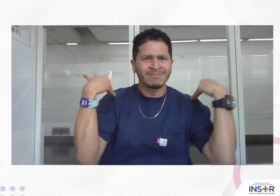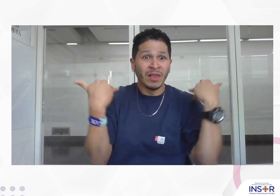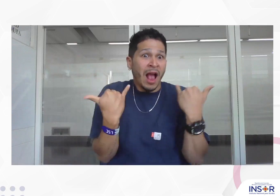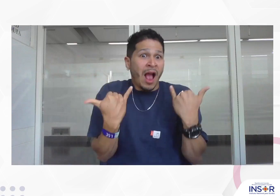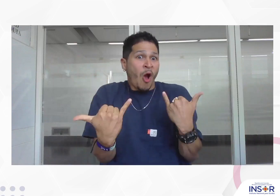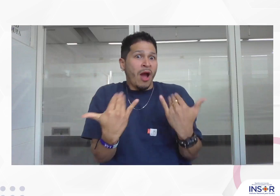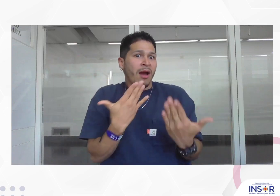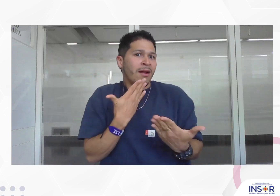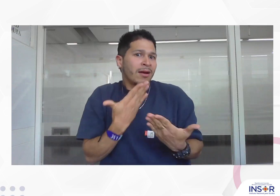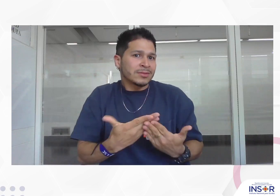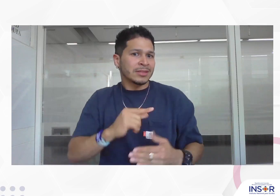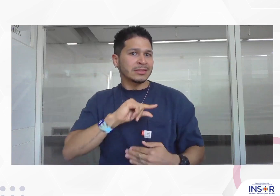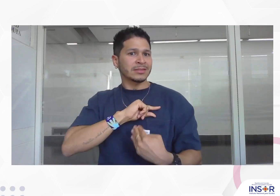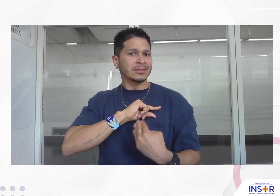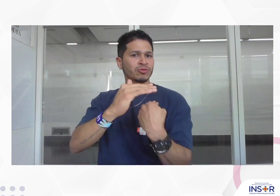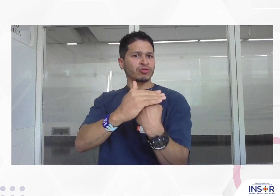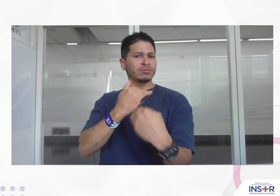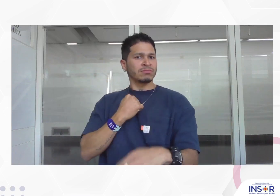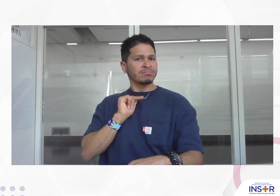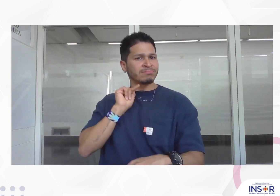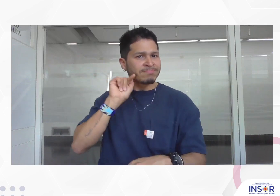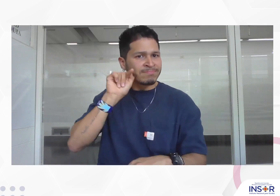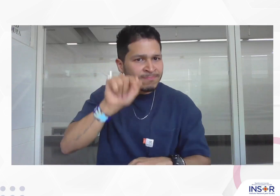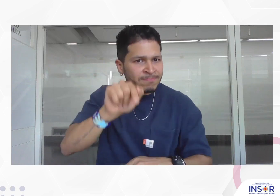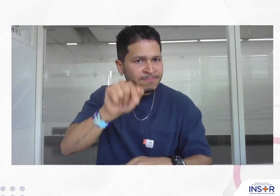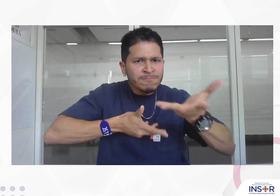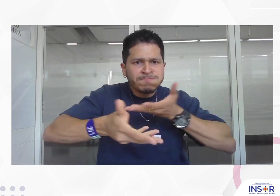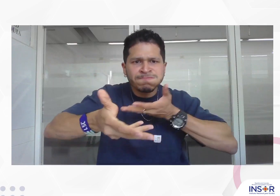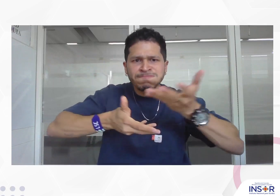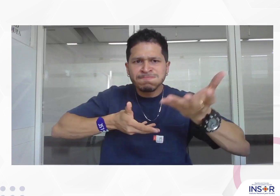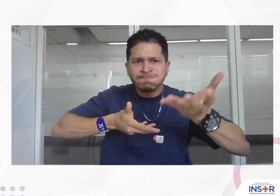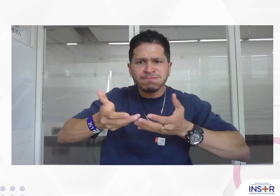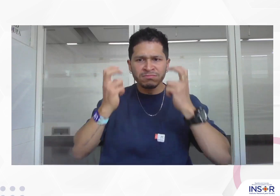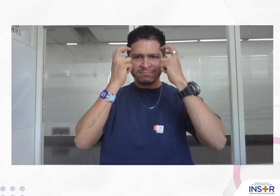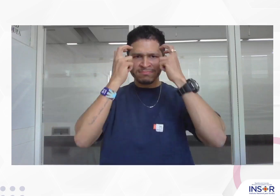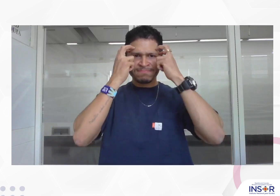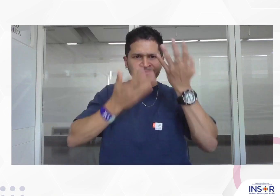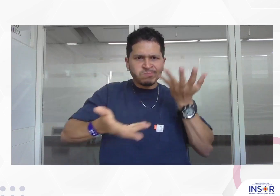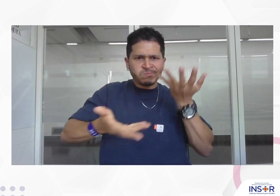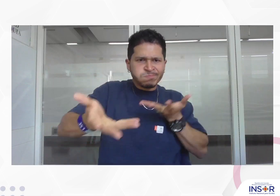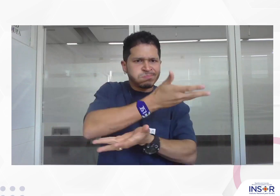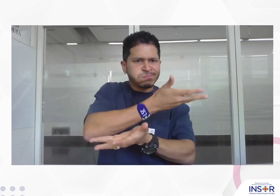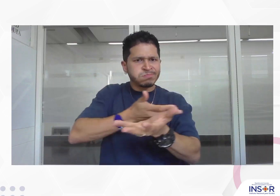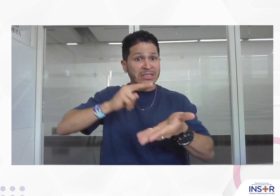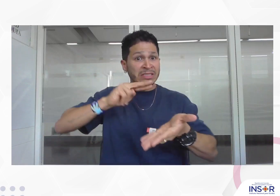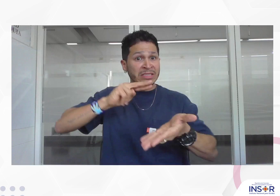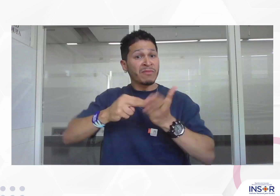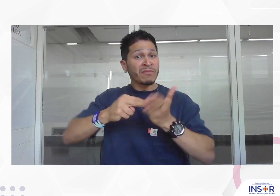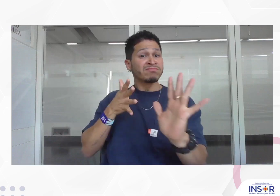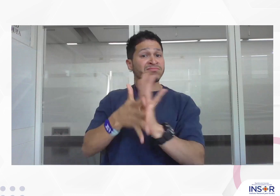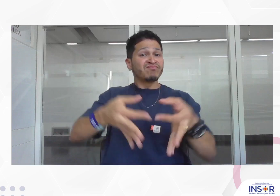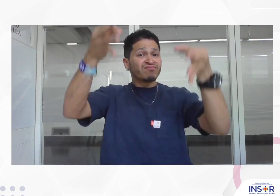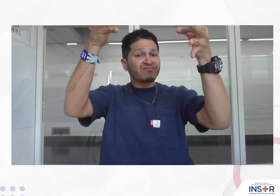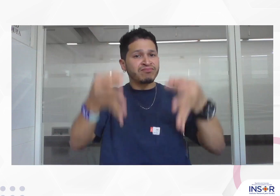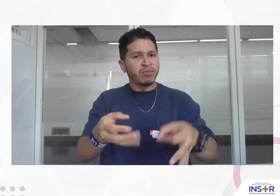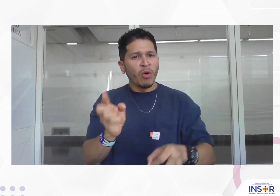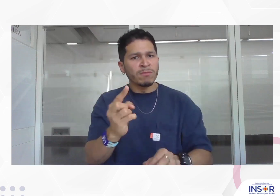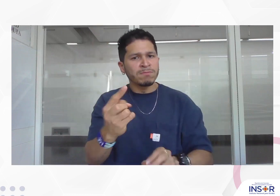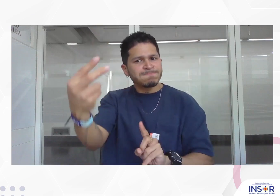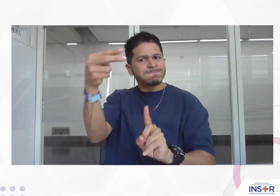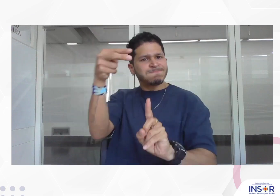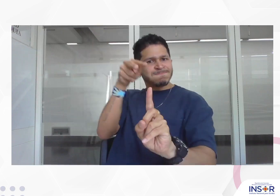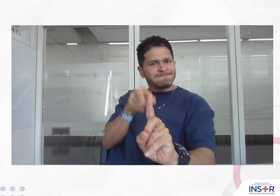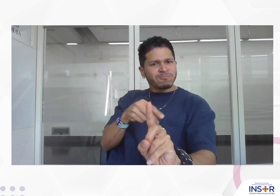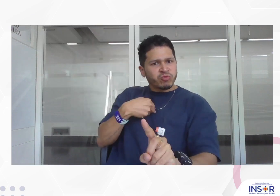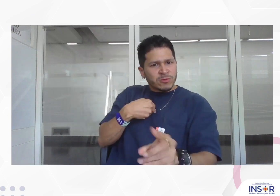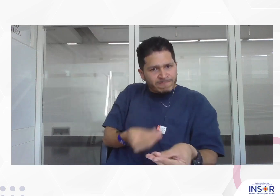porque en nuestro país hay diferentes espacios donde se han interesado por ello. Hoy es el INSOR que invita y convoca a